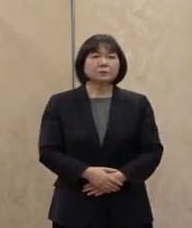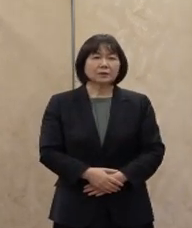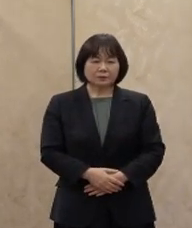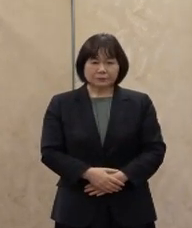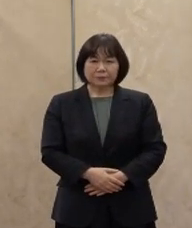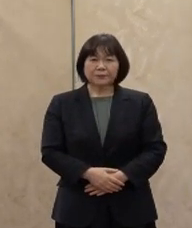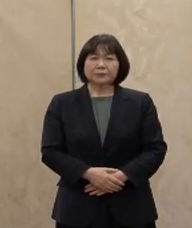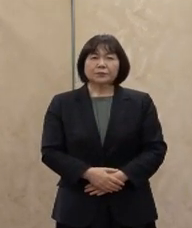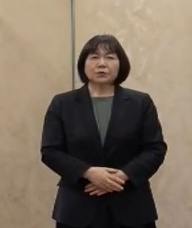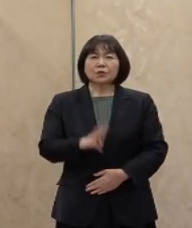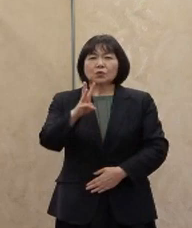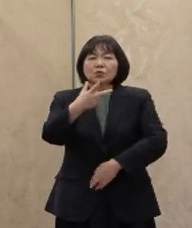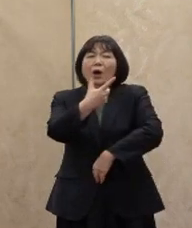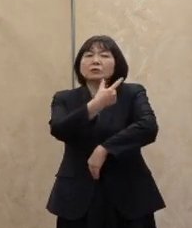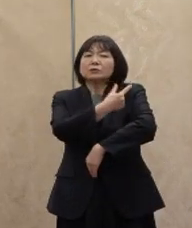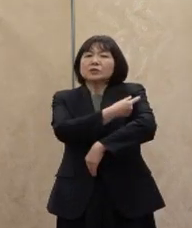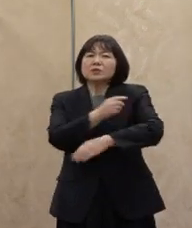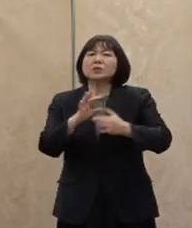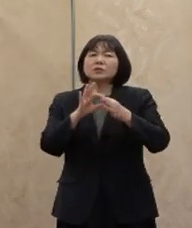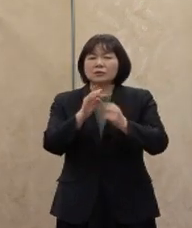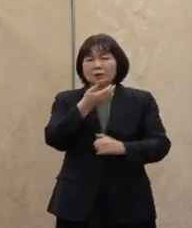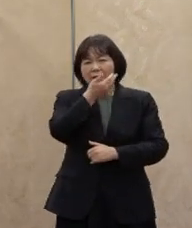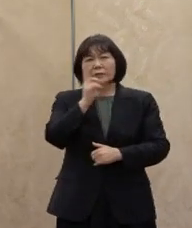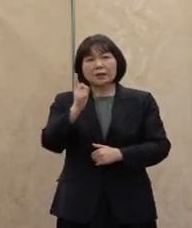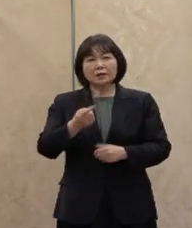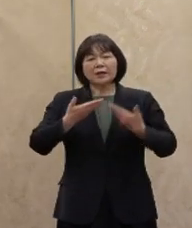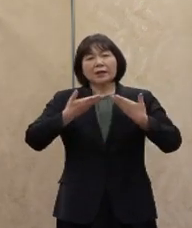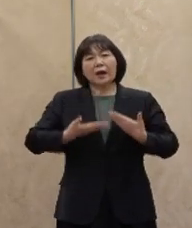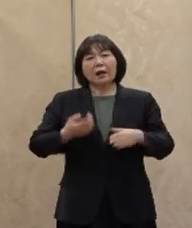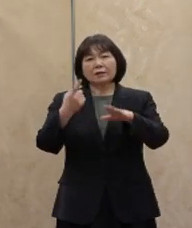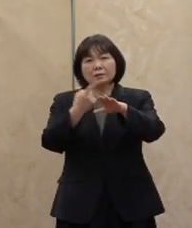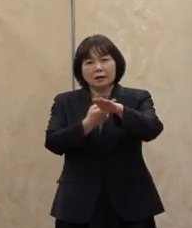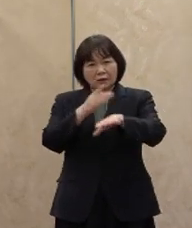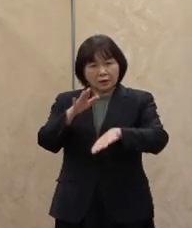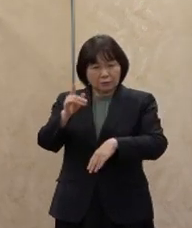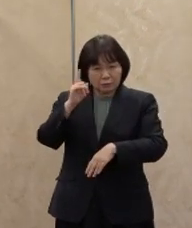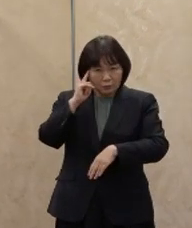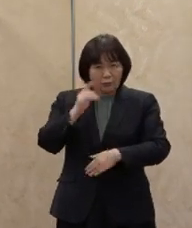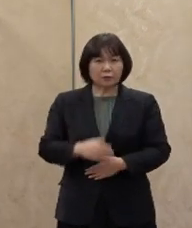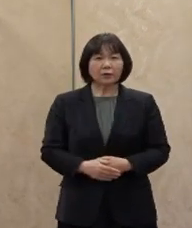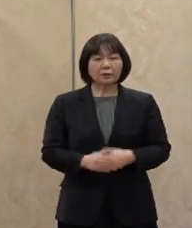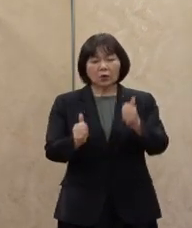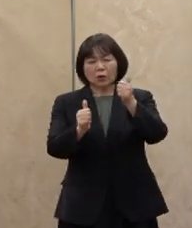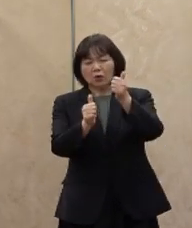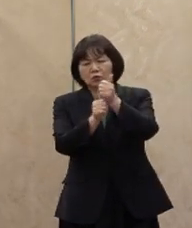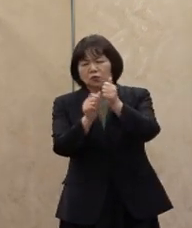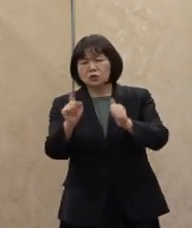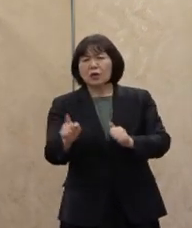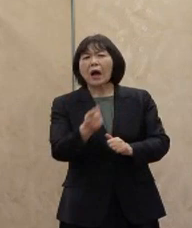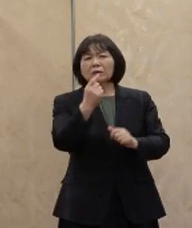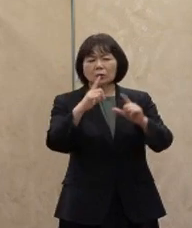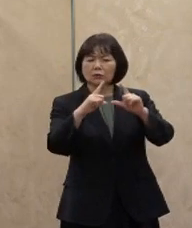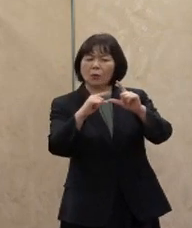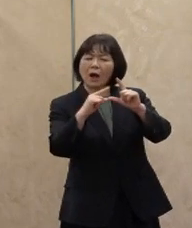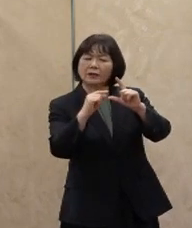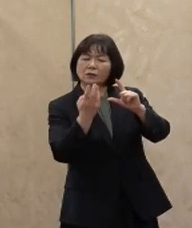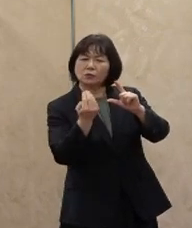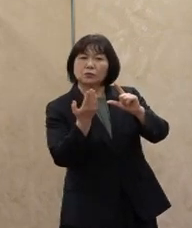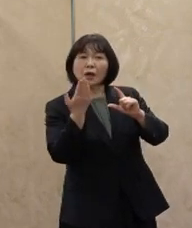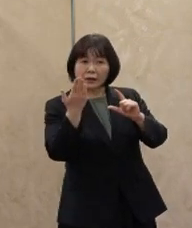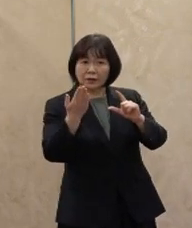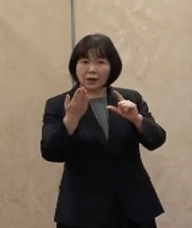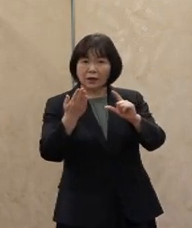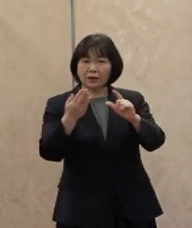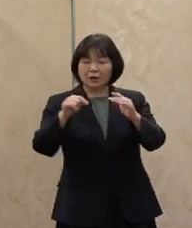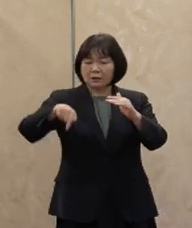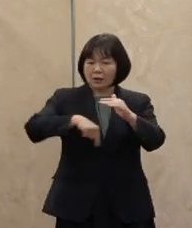ずワクチンについて大事なのは安全性だと思ってます。なので副反応がどのぐらいの割合でどういったものが